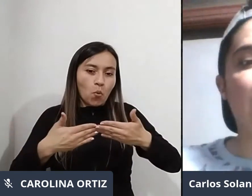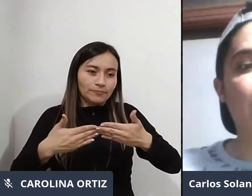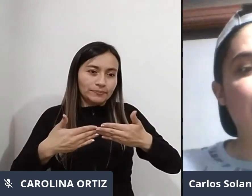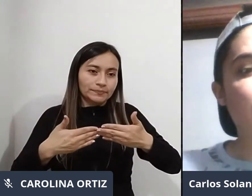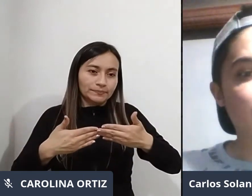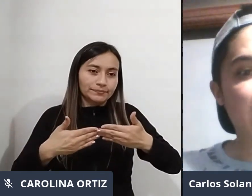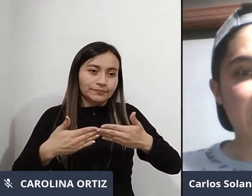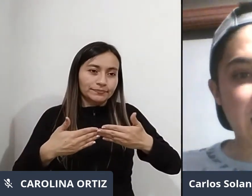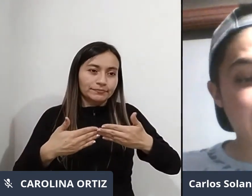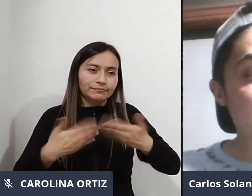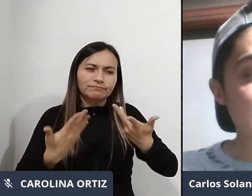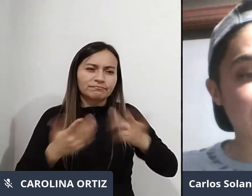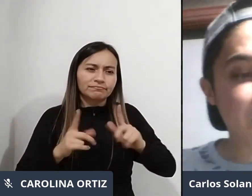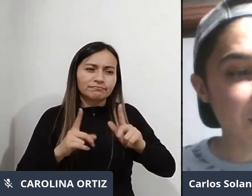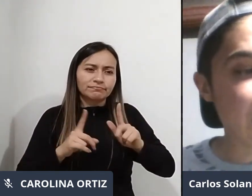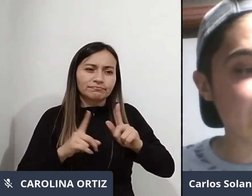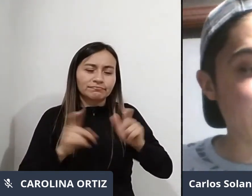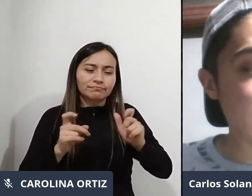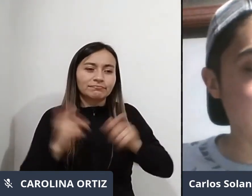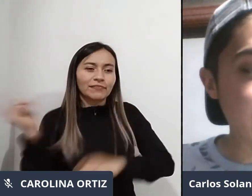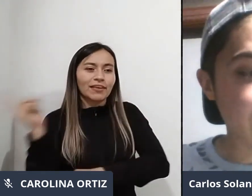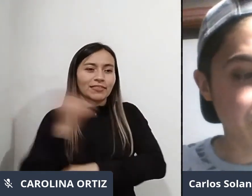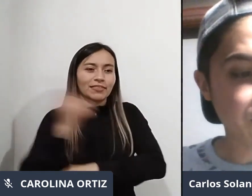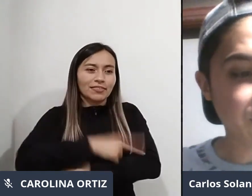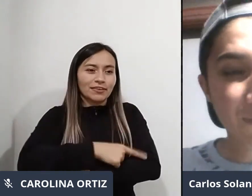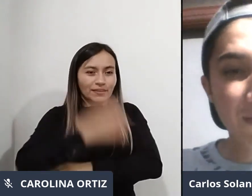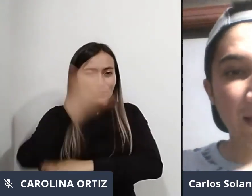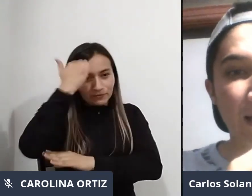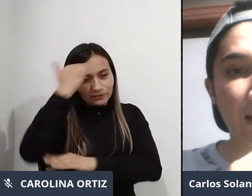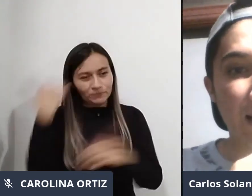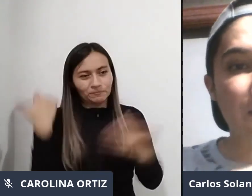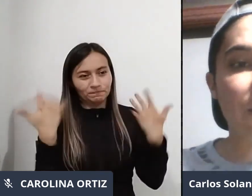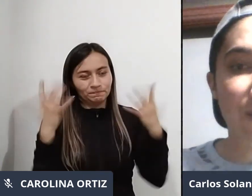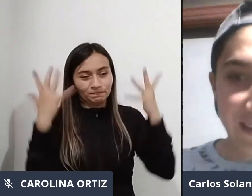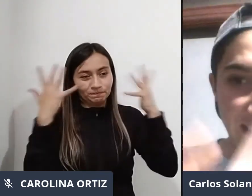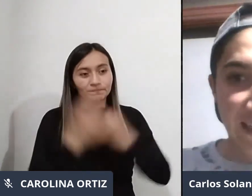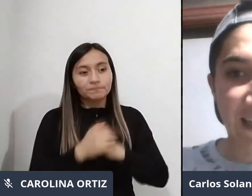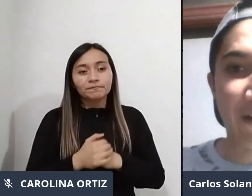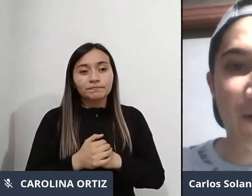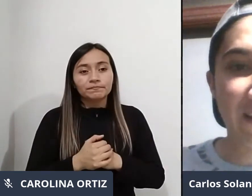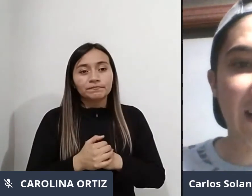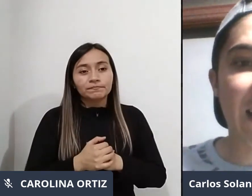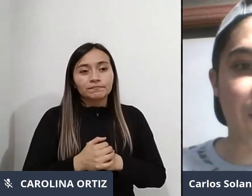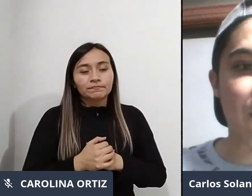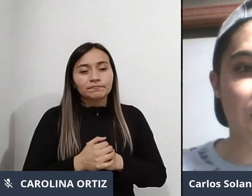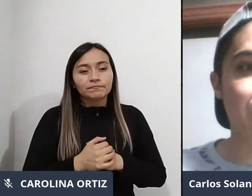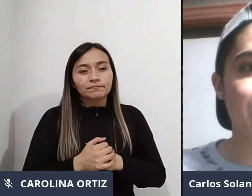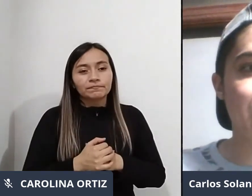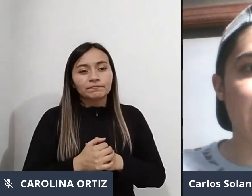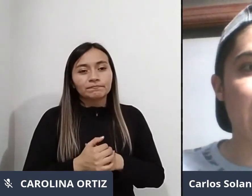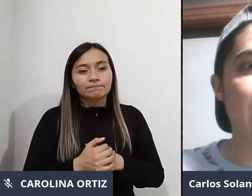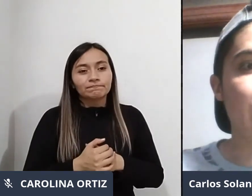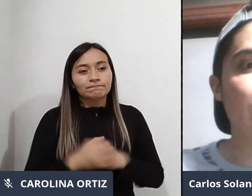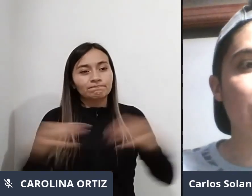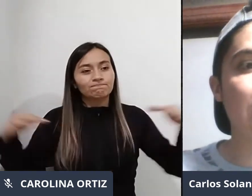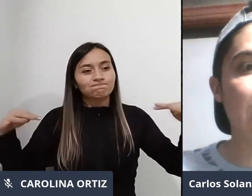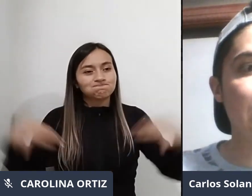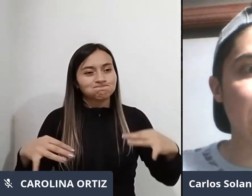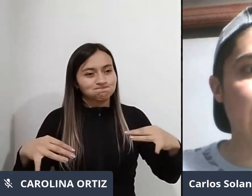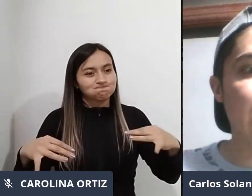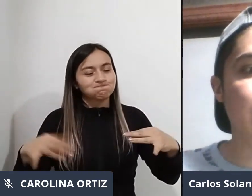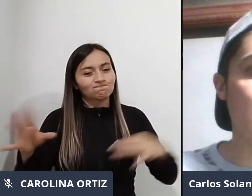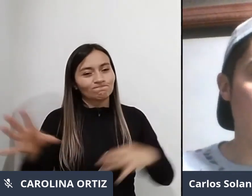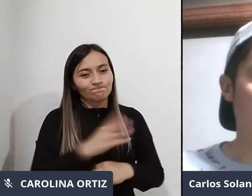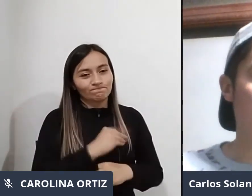a cerrar hablando sobre este Día del Maestro, de las maestras, que nos encuentra aquí a todos.